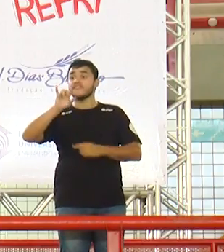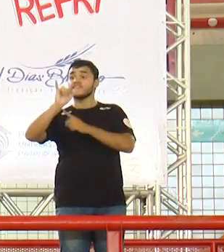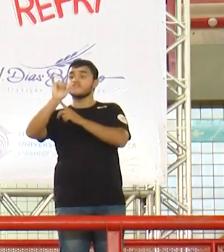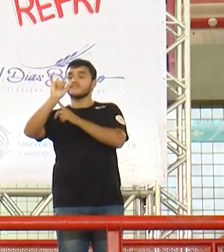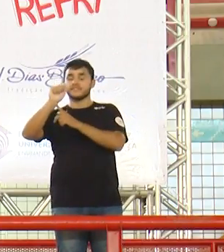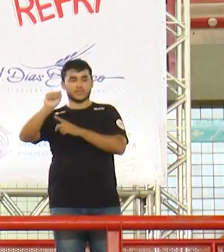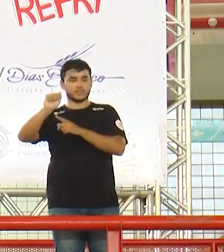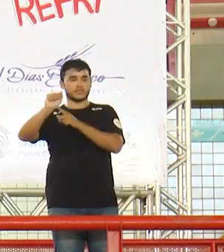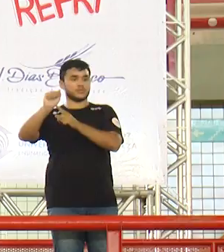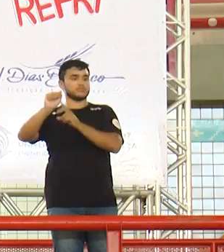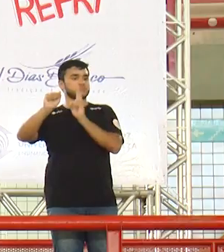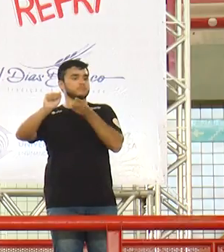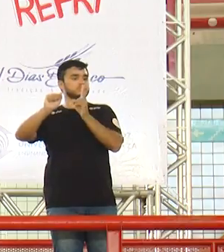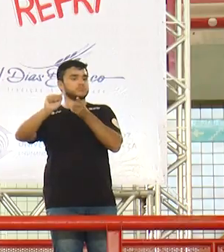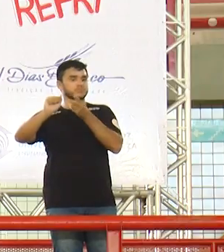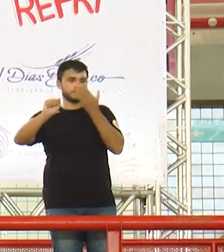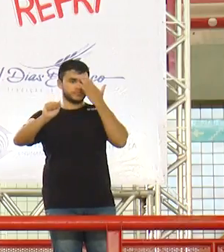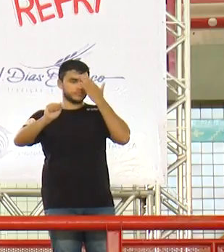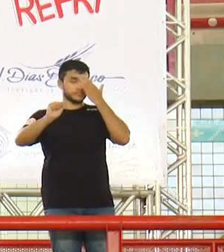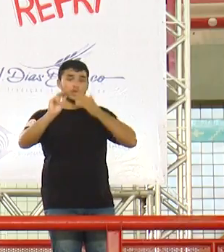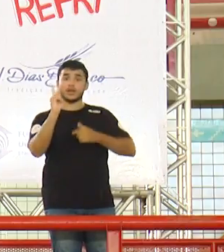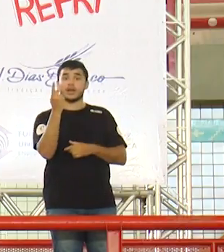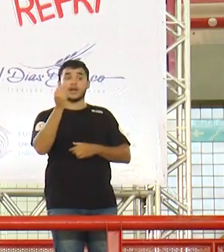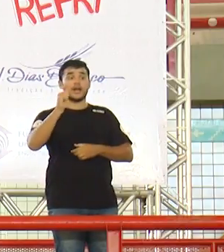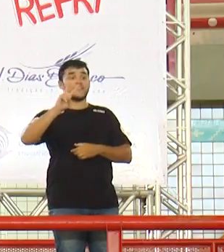singular. Portanto, quando havia